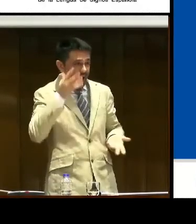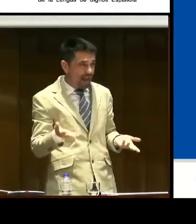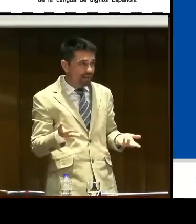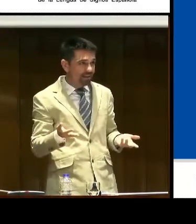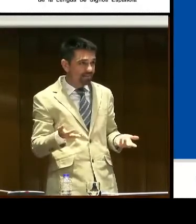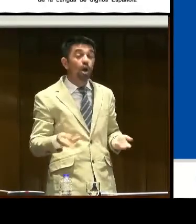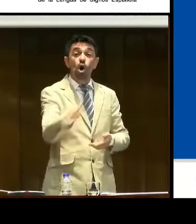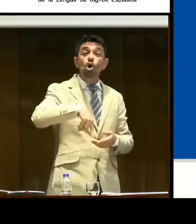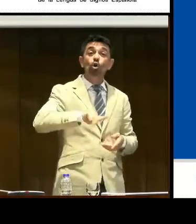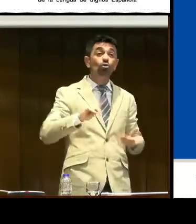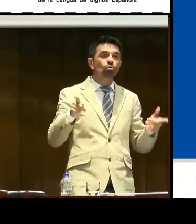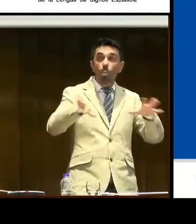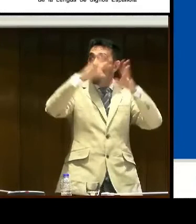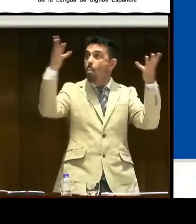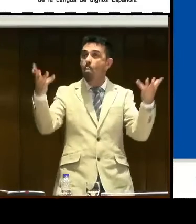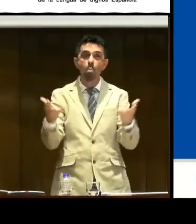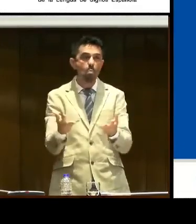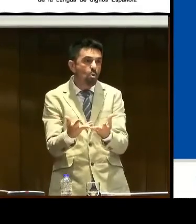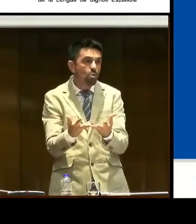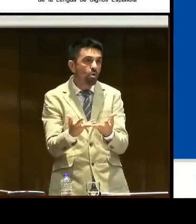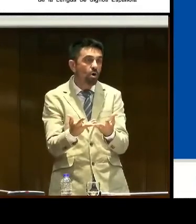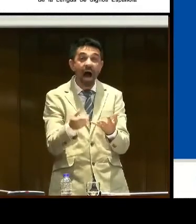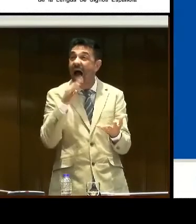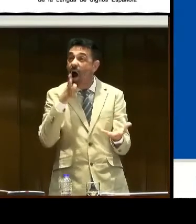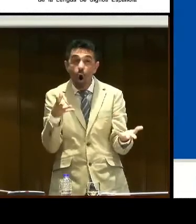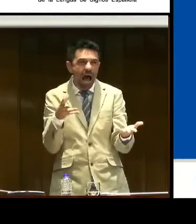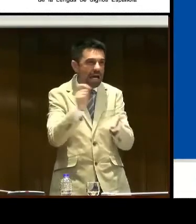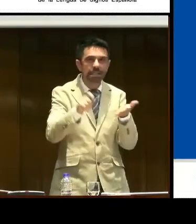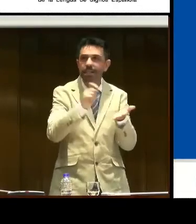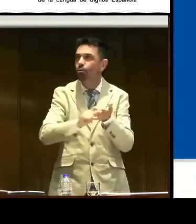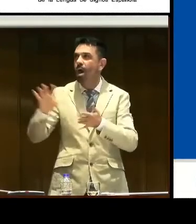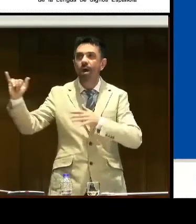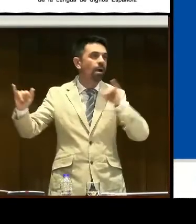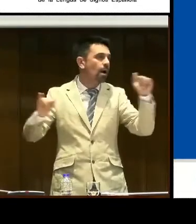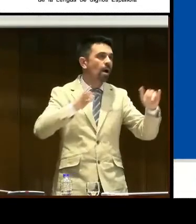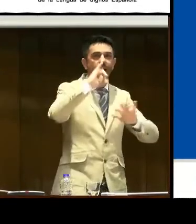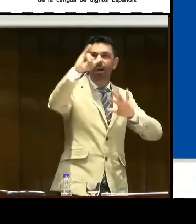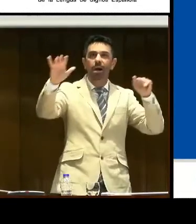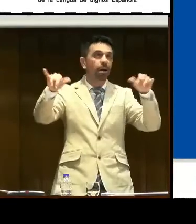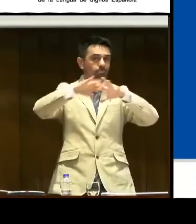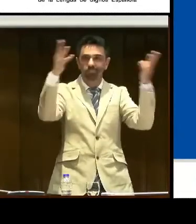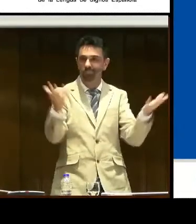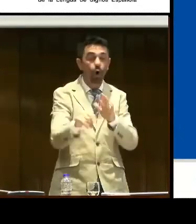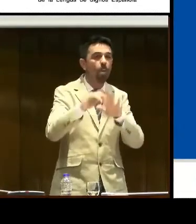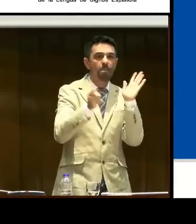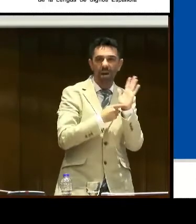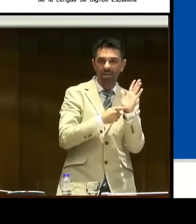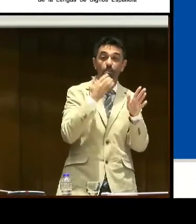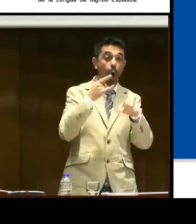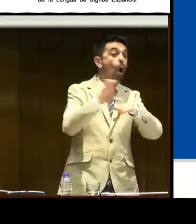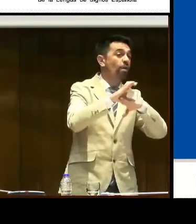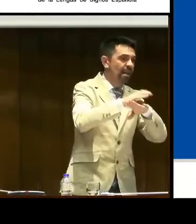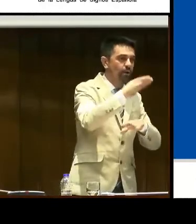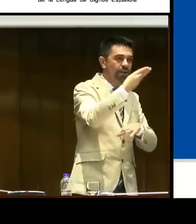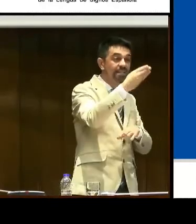Vivimos en un mundo rodeado y atravesado de escritura, de bits, en la famosa